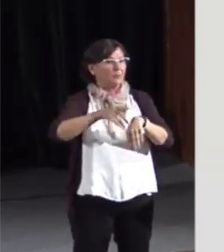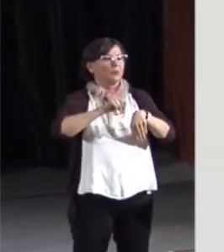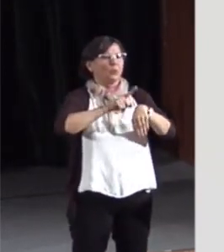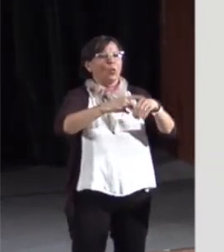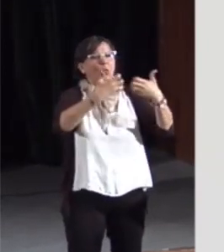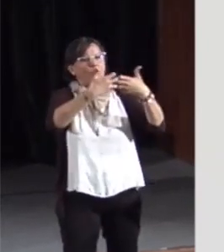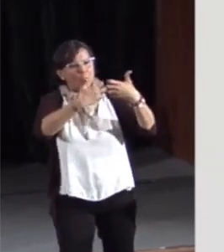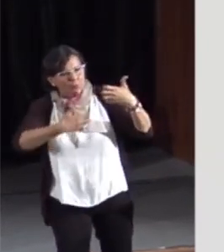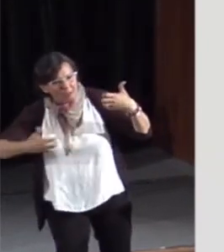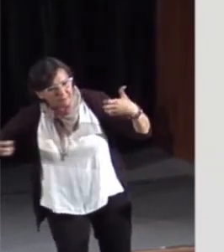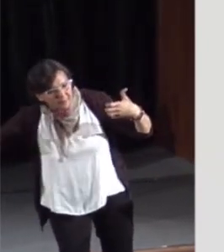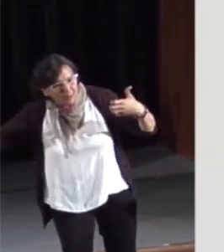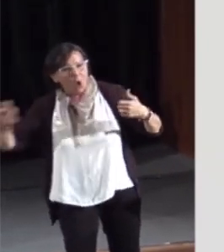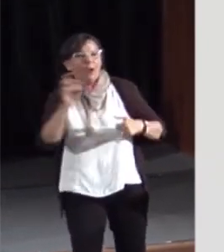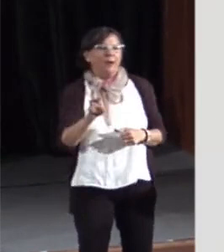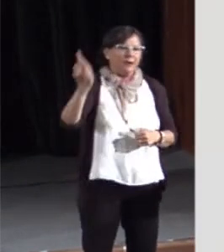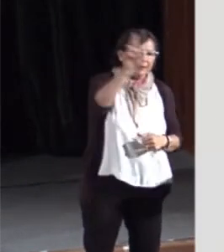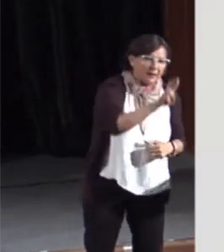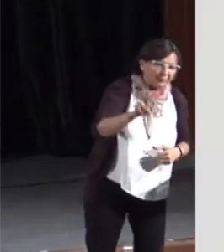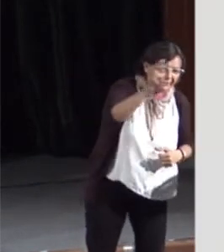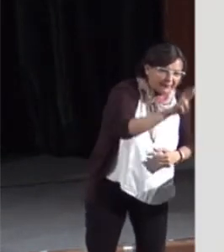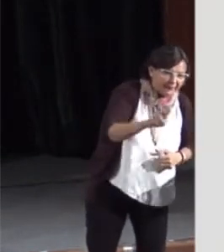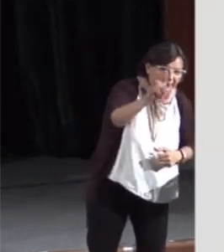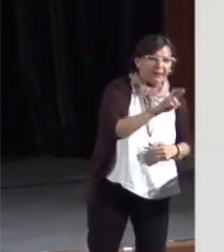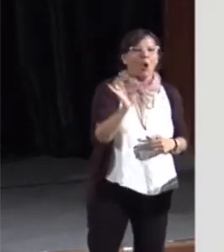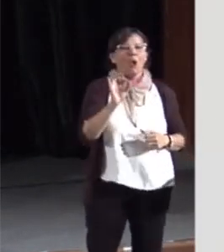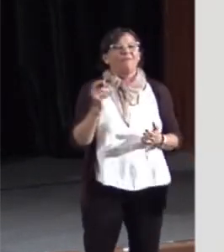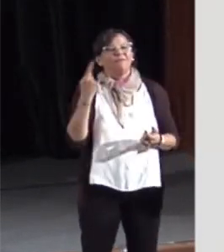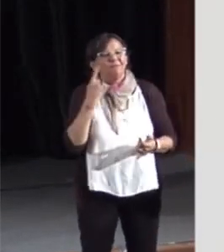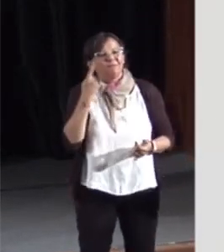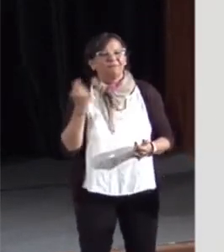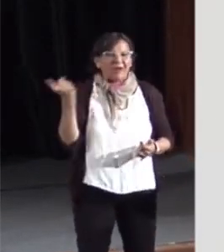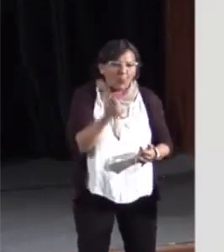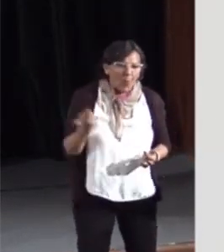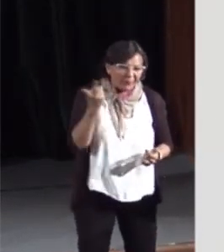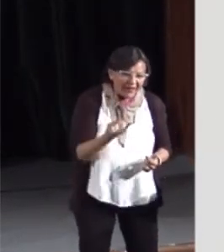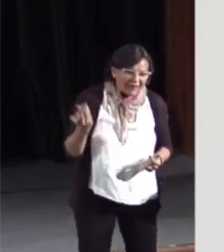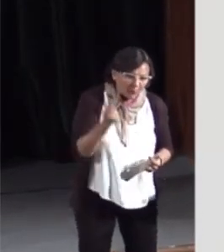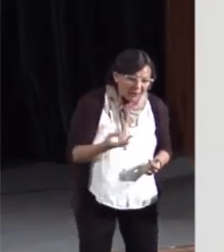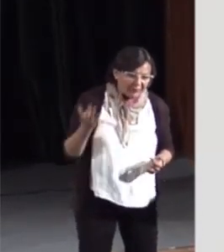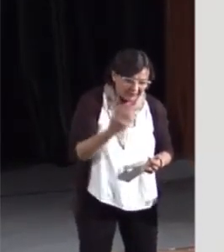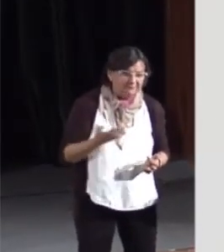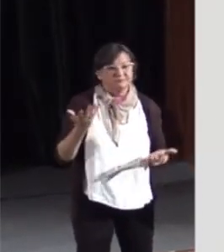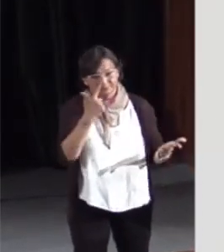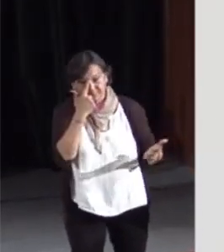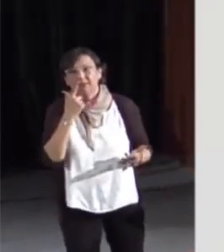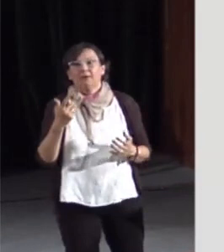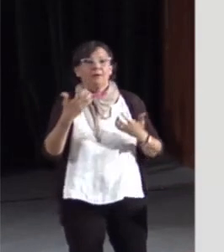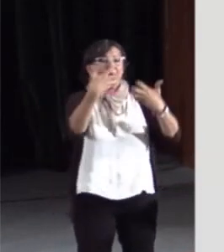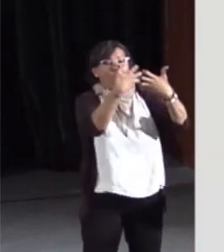Cuando hablamos de los aspectos verbales, aspectos durativos, reiterativos,